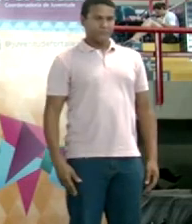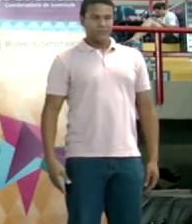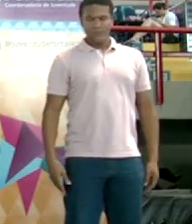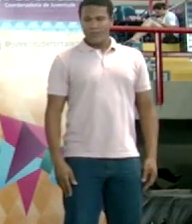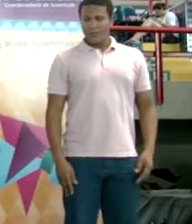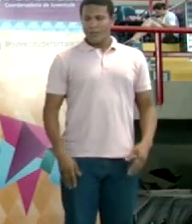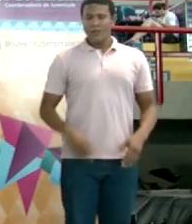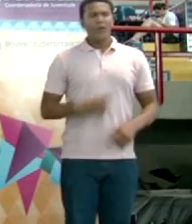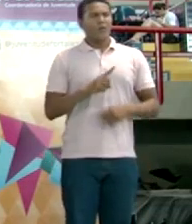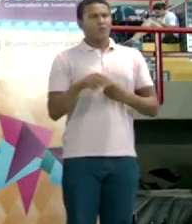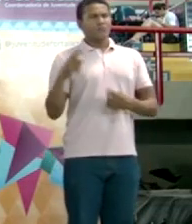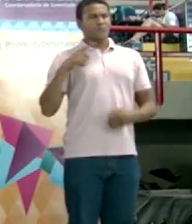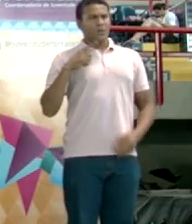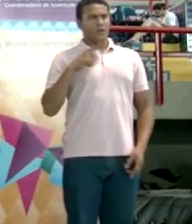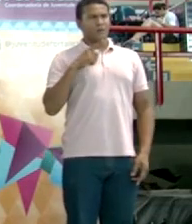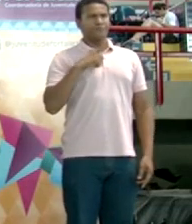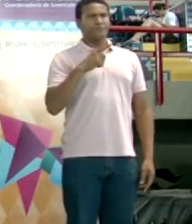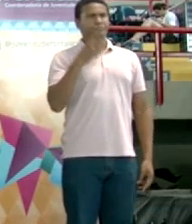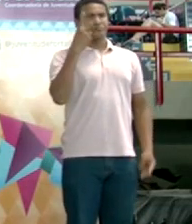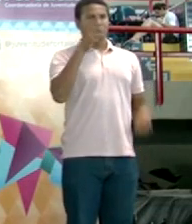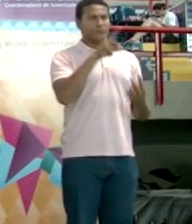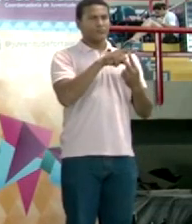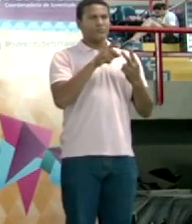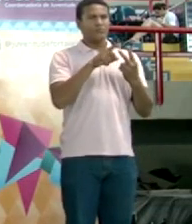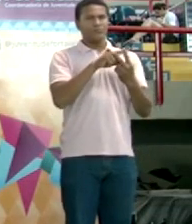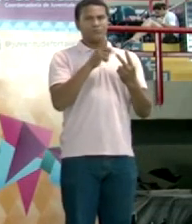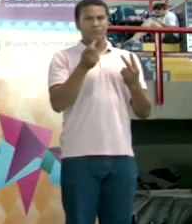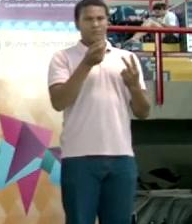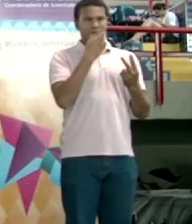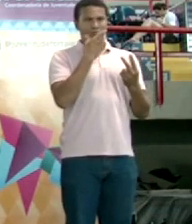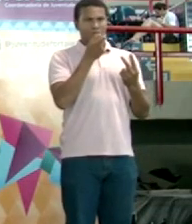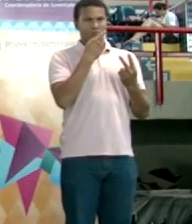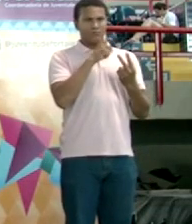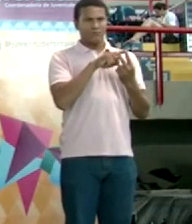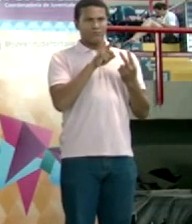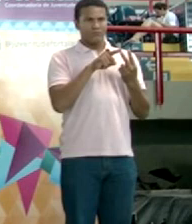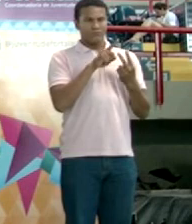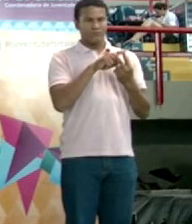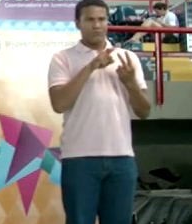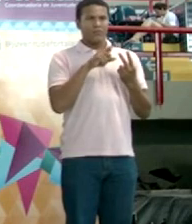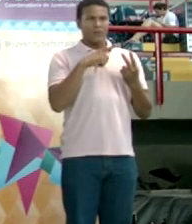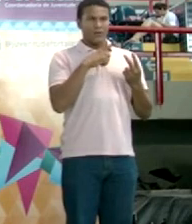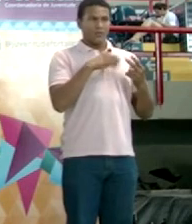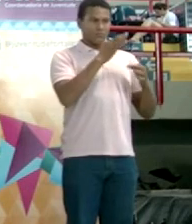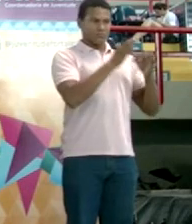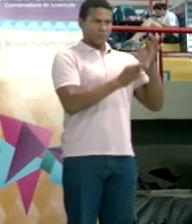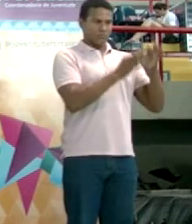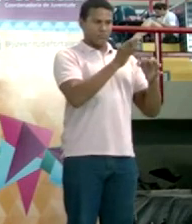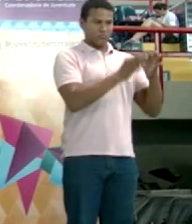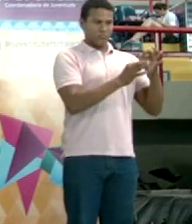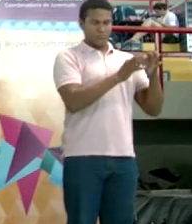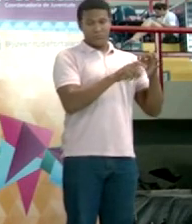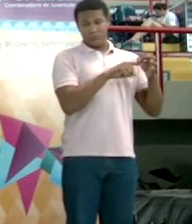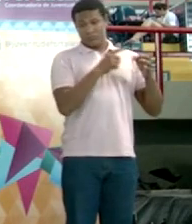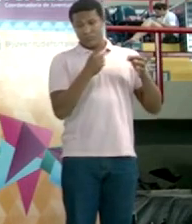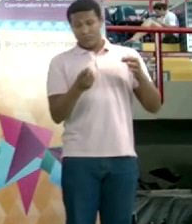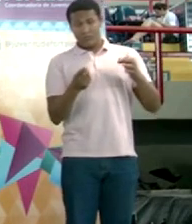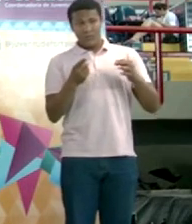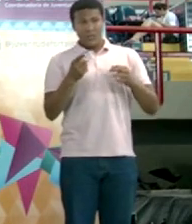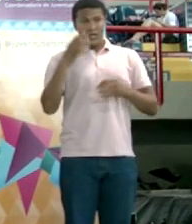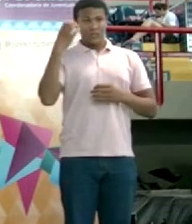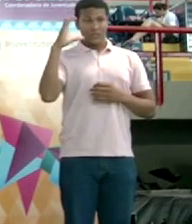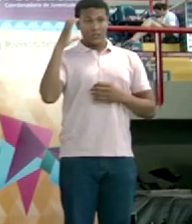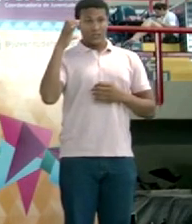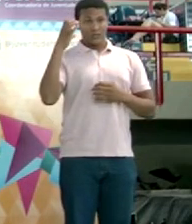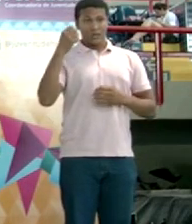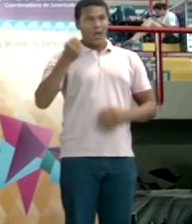contraceptivos que, à luz da ciência e à luz jurídica, não é considerado aborto, mas à luz